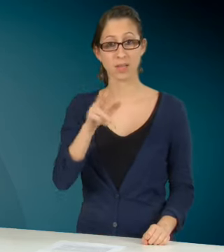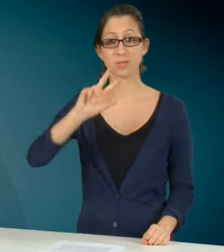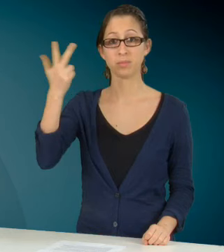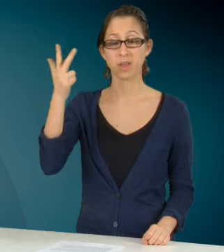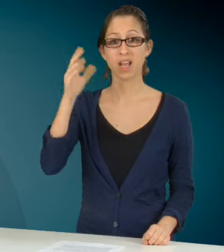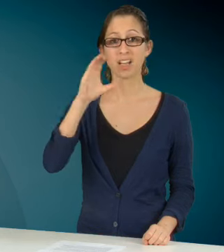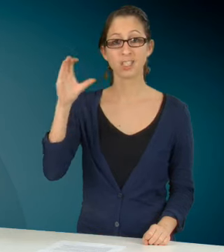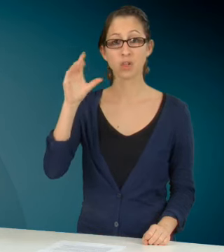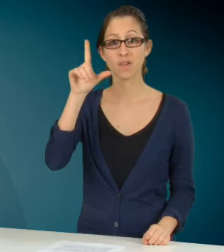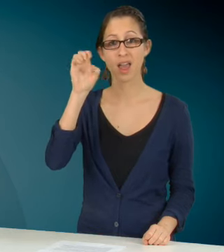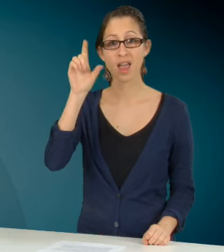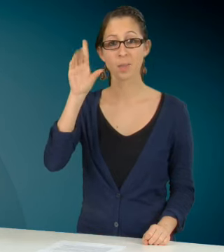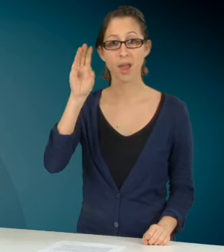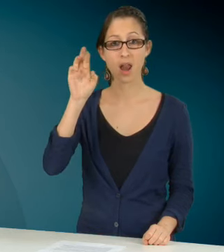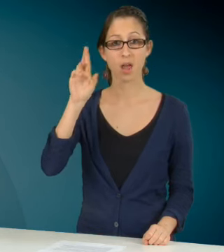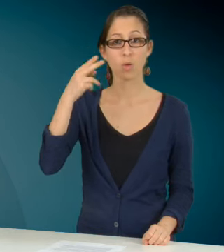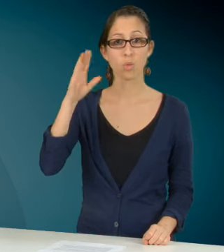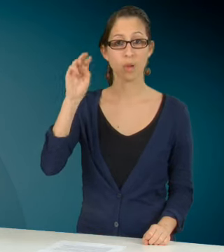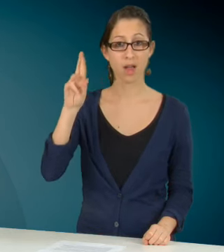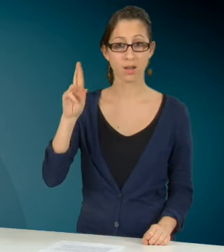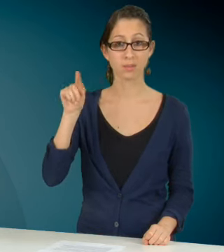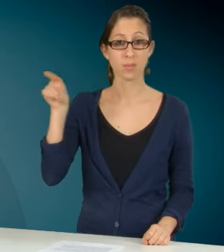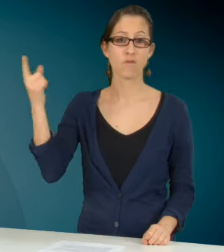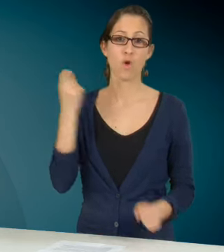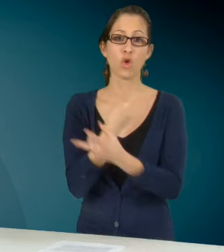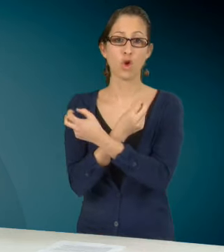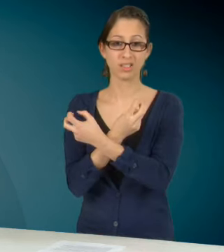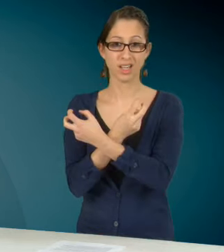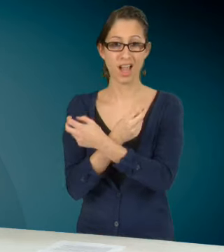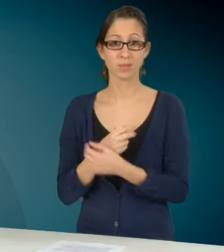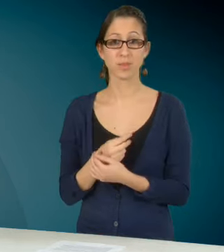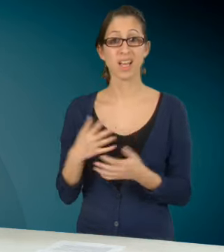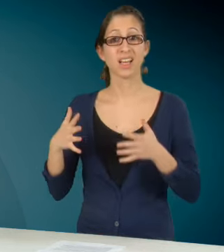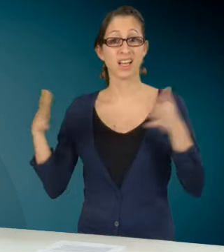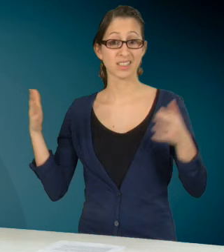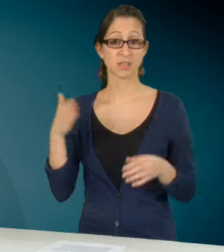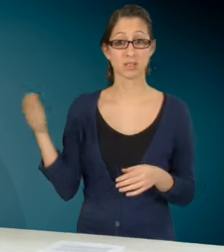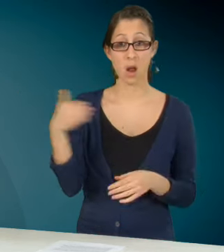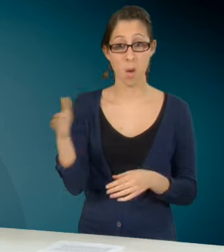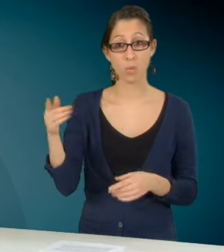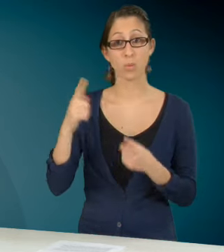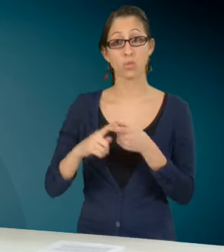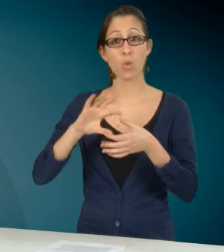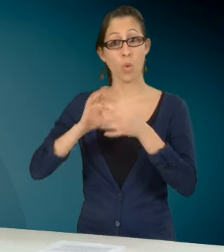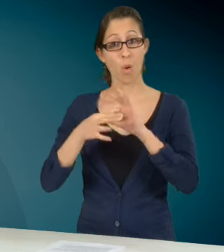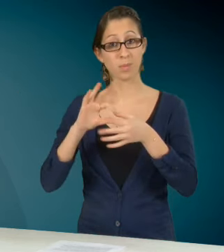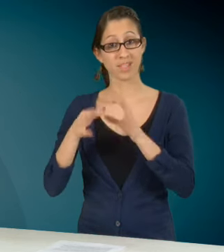schneider und dritter rang christoph label huber aus österreich beim riesenslalom und der kombi wurde beide